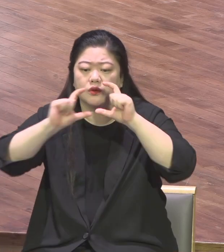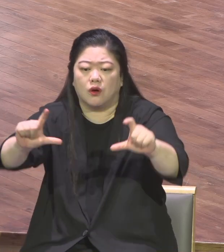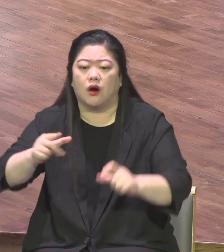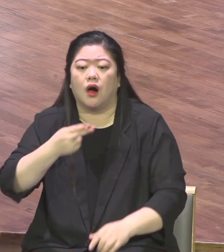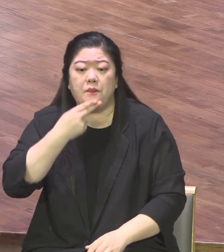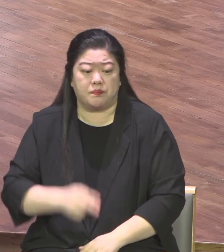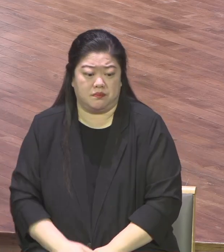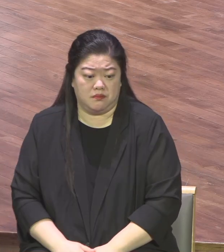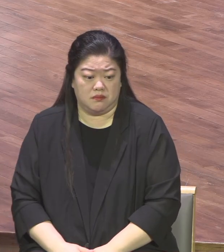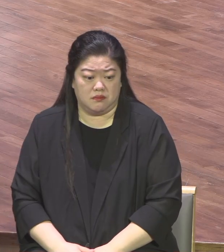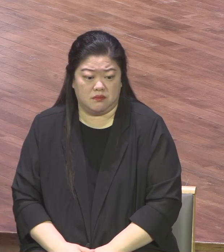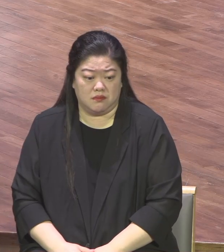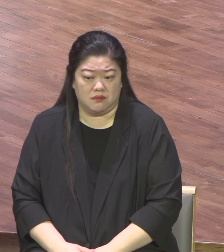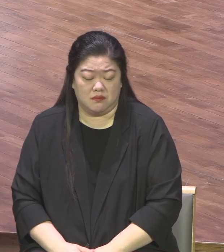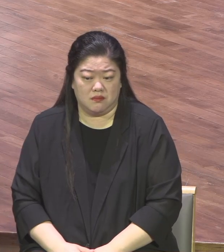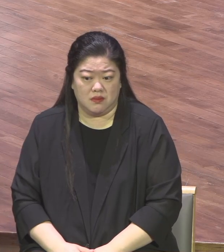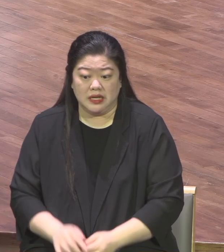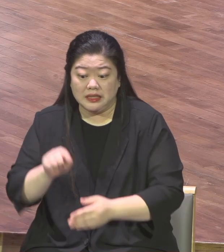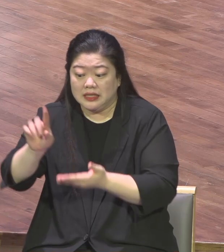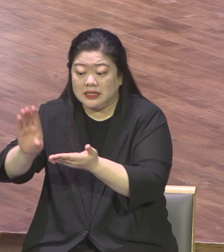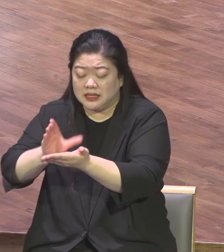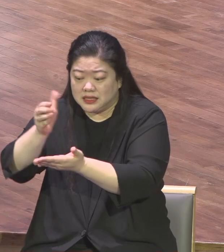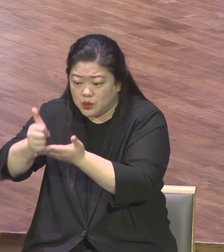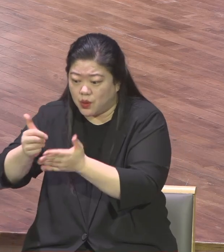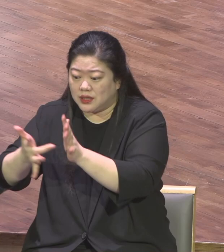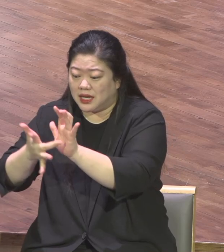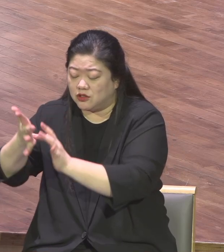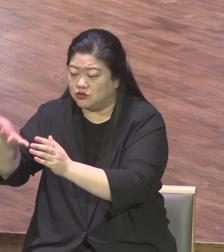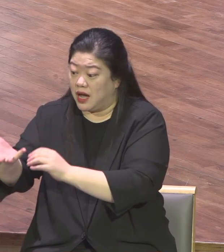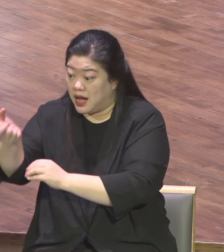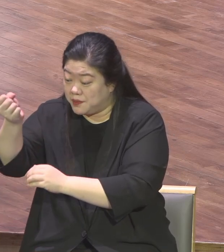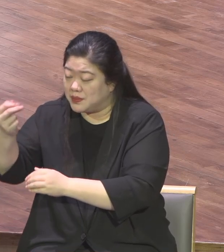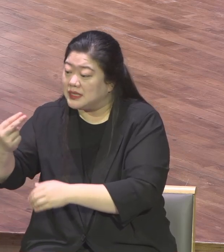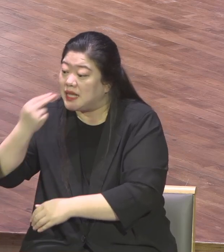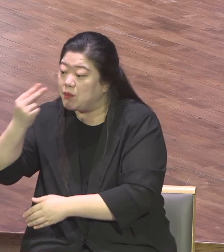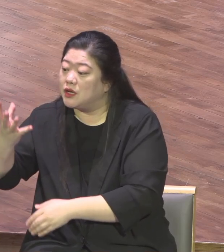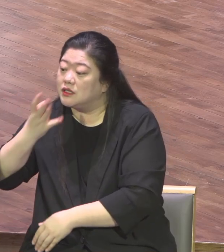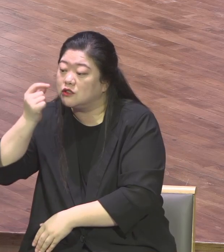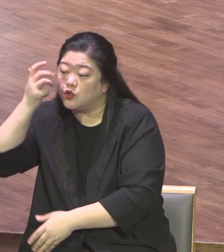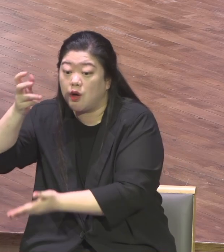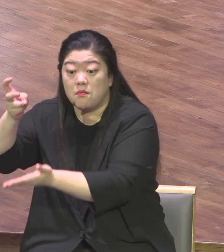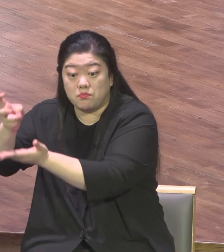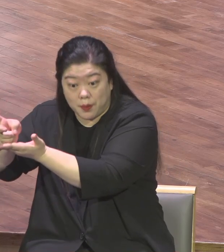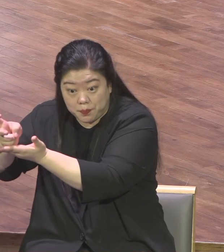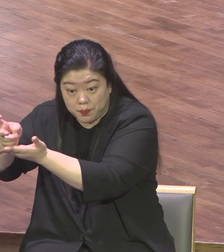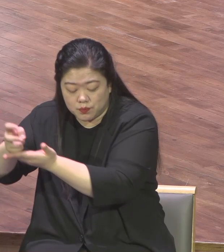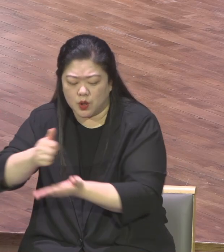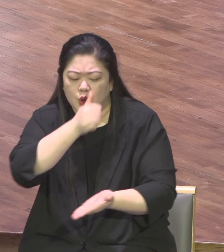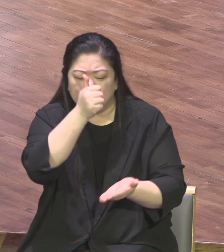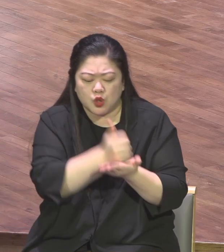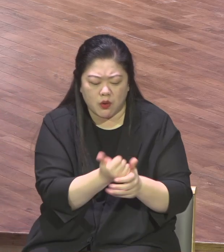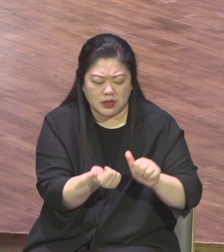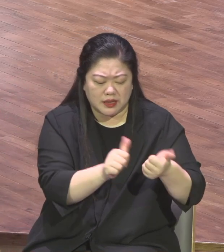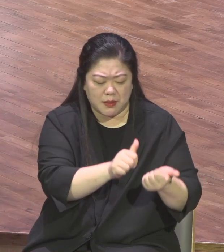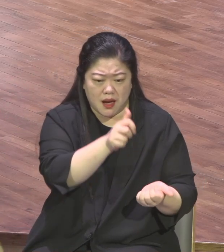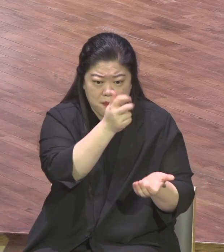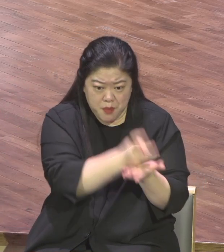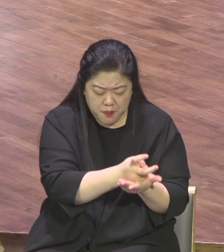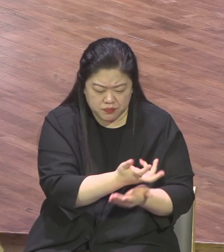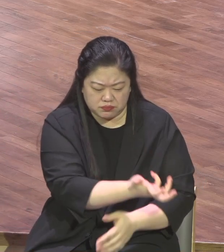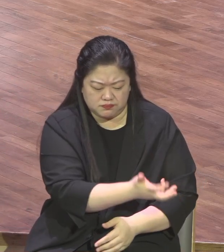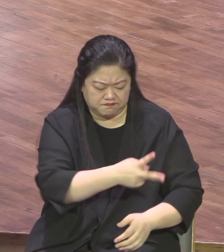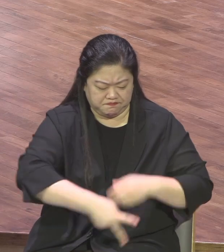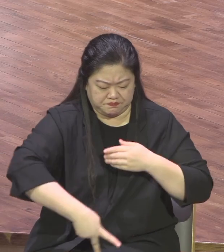없나니. 이는 그리스도 예수 안에 있는 생명의 성리의 법이 죄와 사망의 법에서 너를